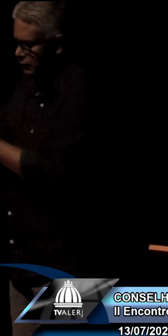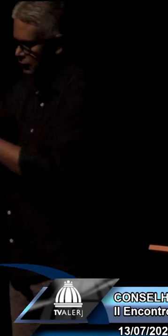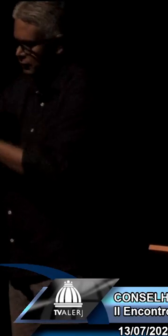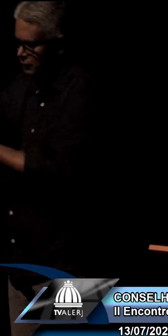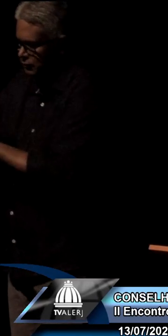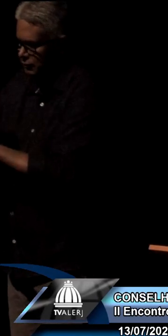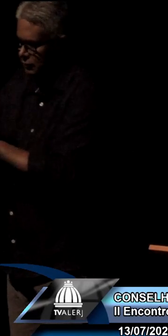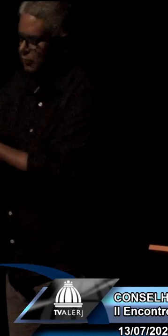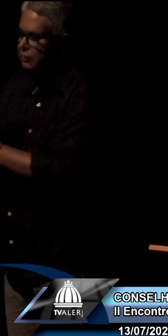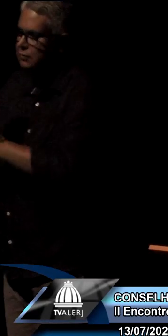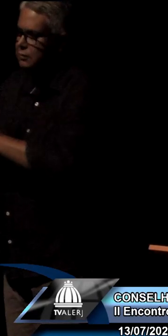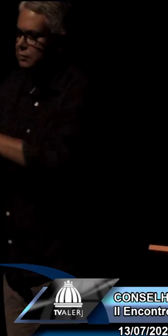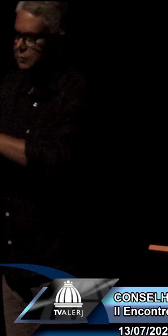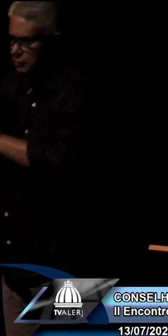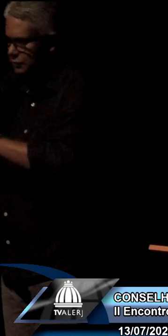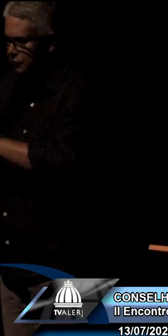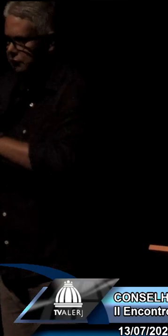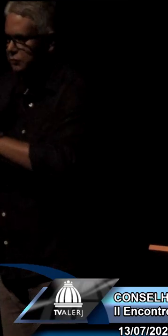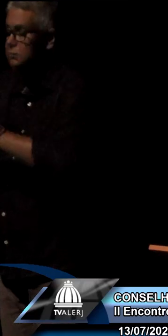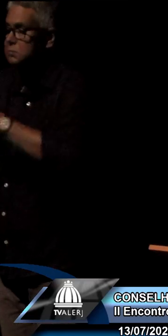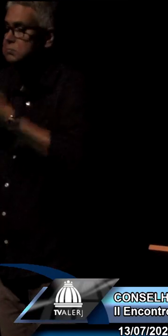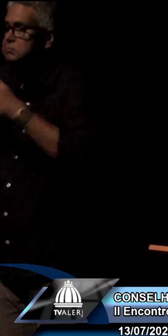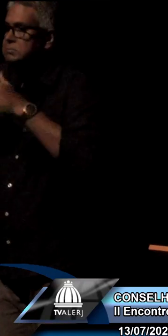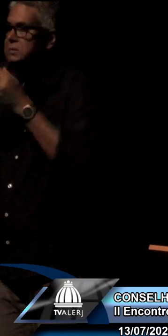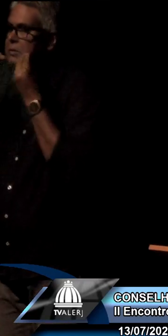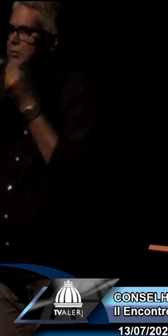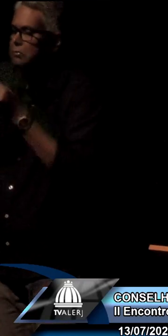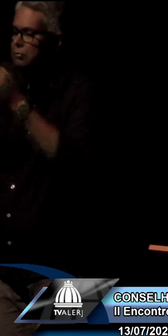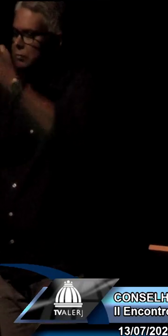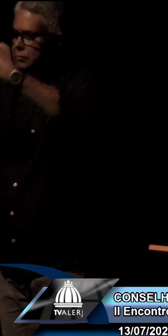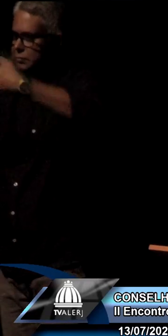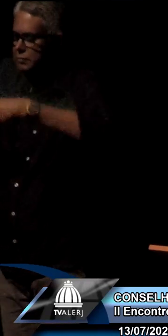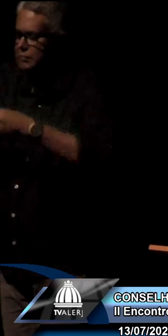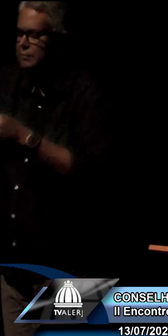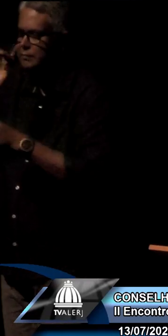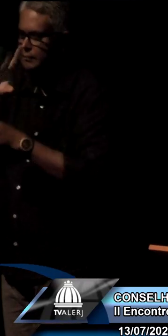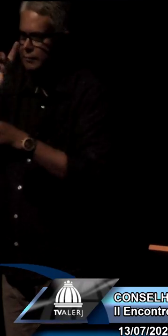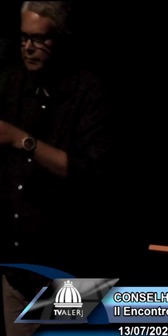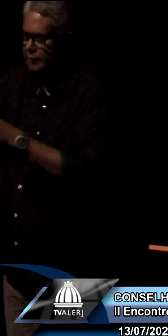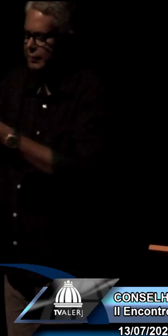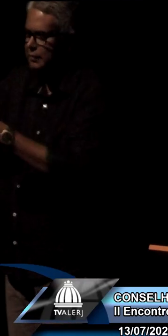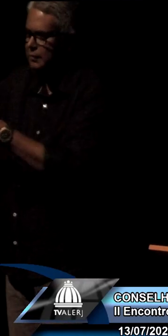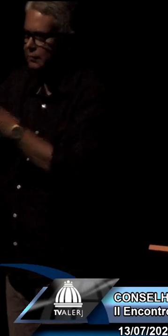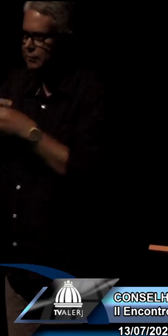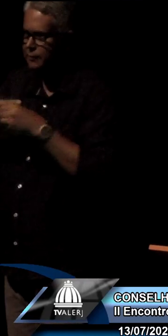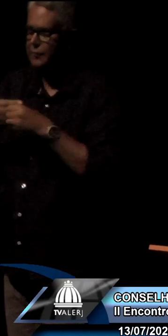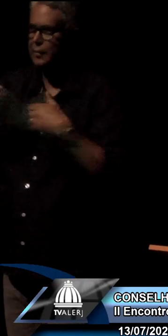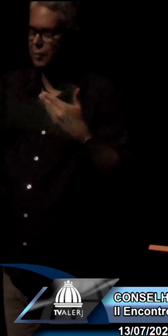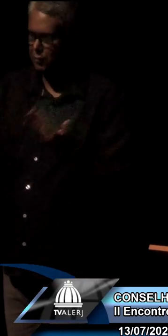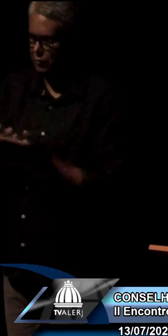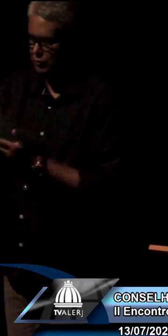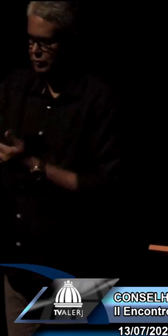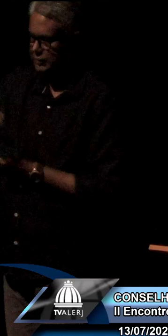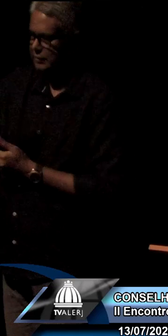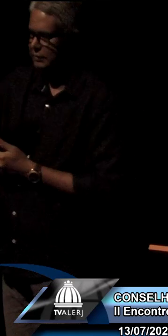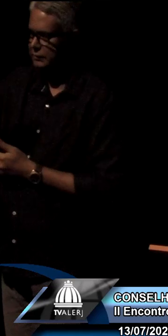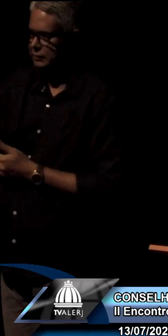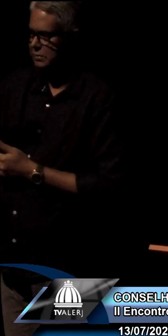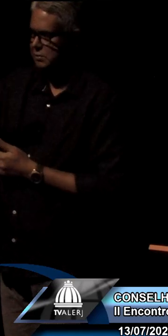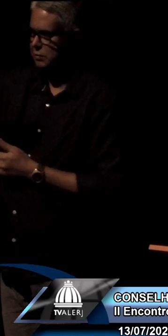é claro que não dá pra gente falar todos os municípios mas vai deixar claro para vocês nós estamos em 182 municípios